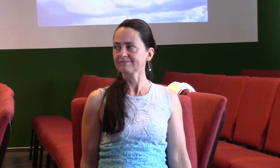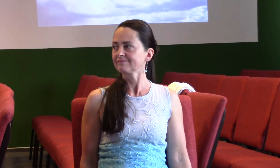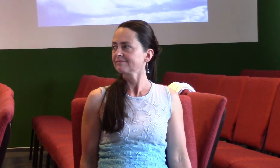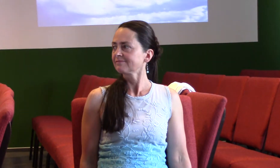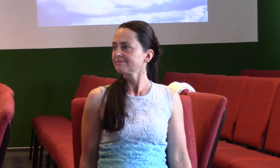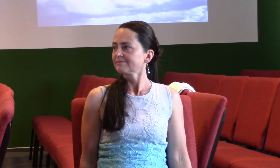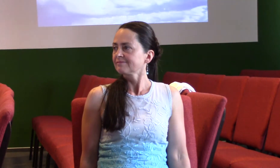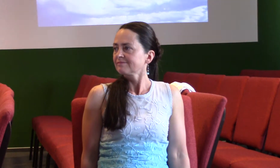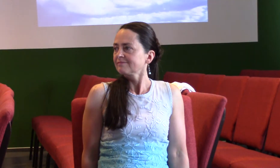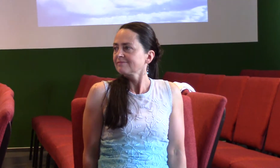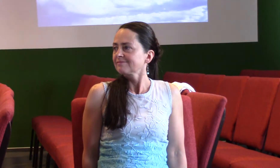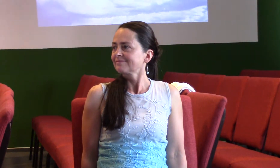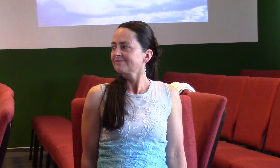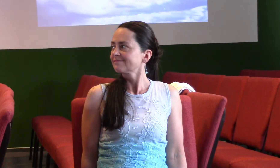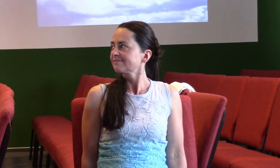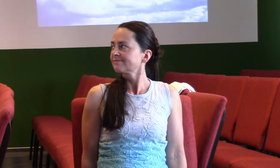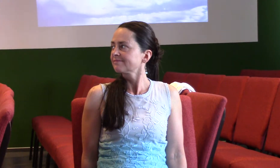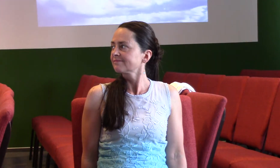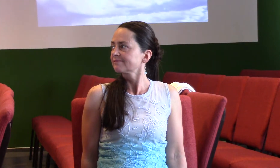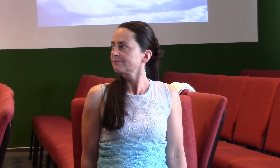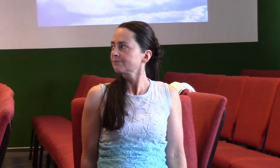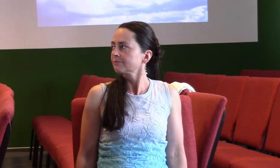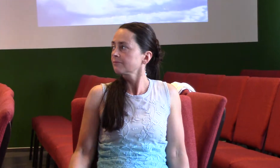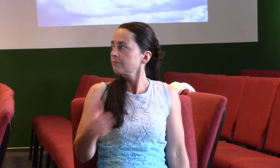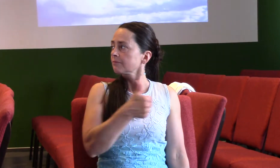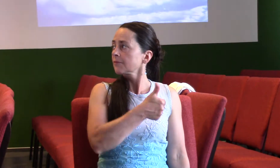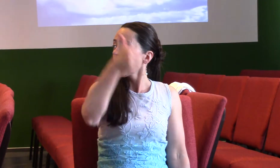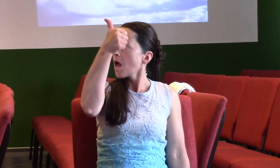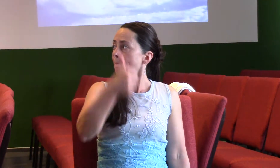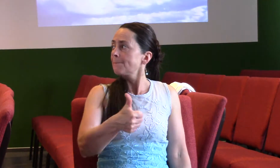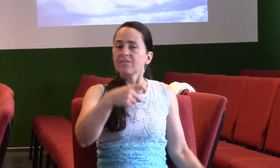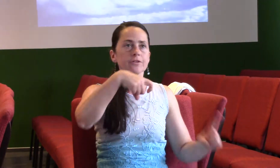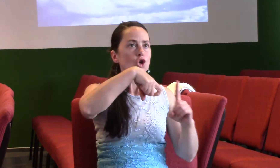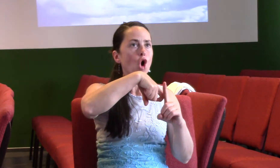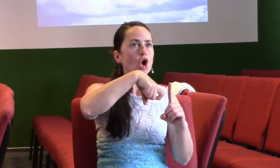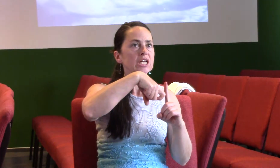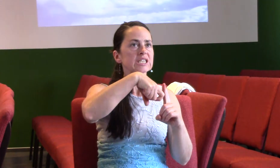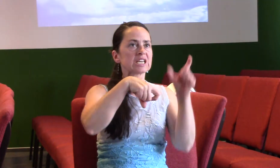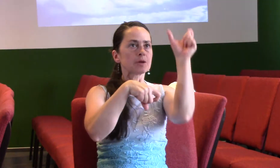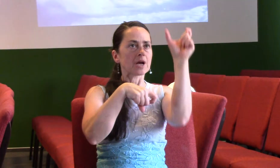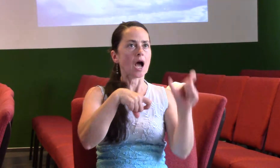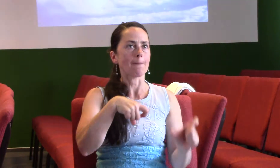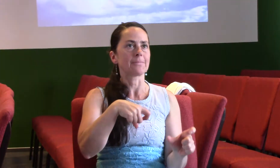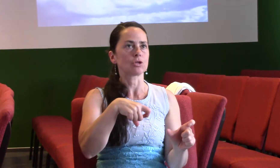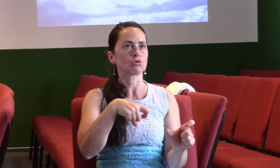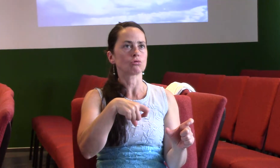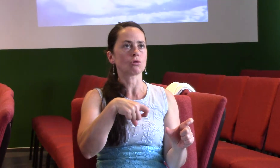V první korinským v dváté kapitole se o tom taky mluví